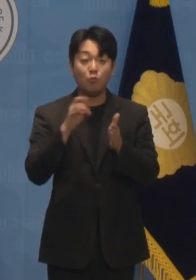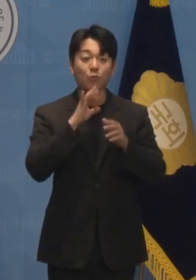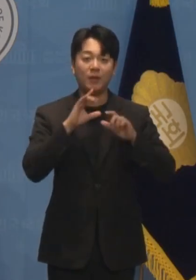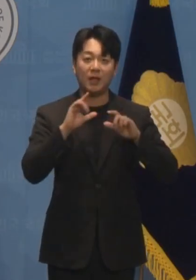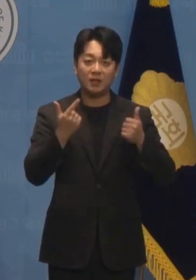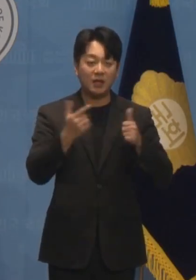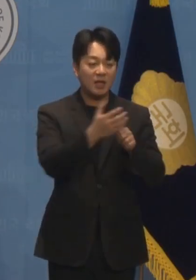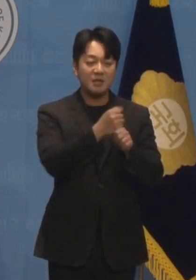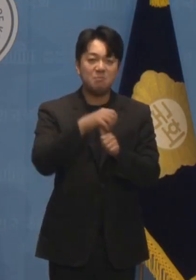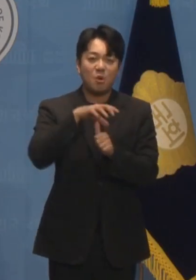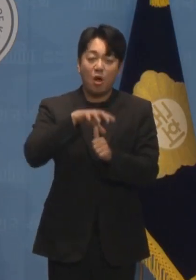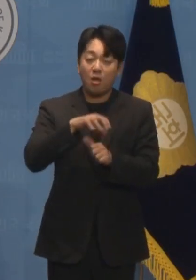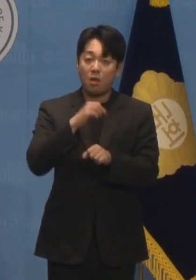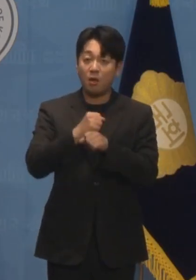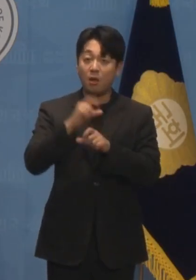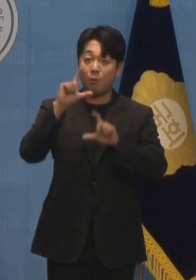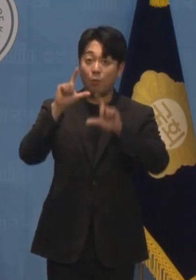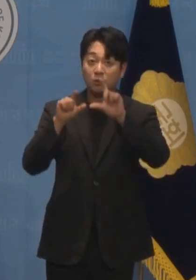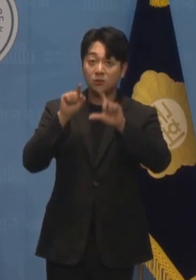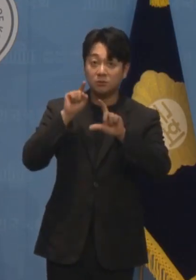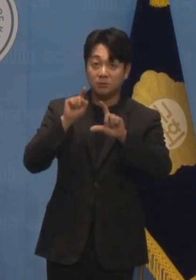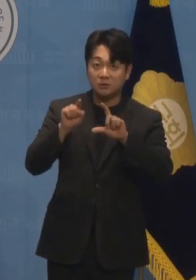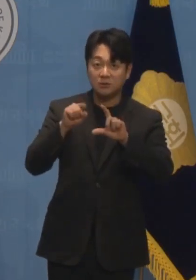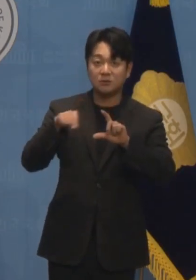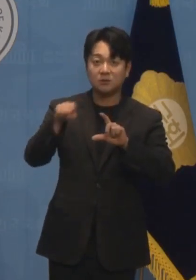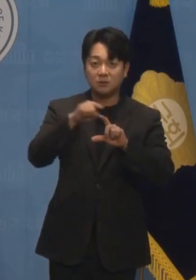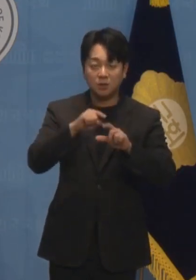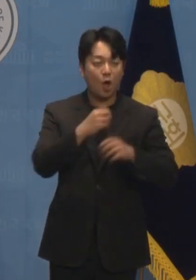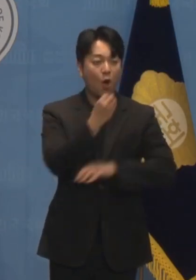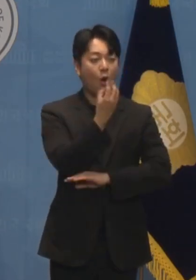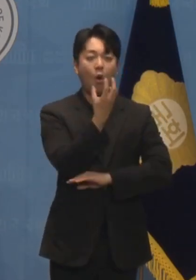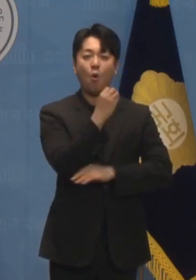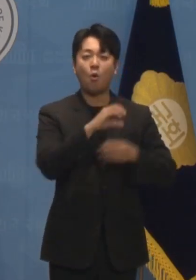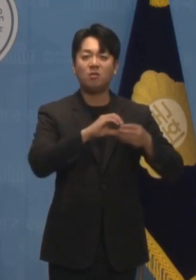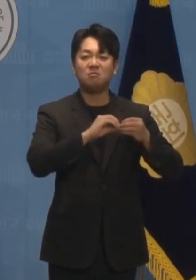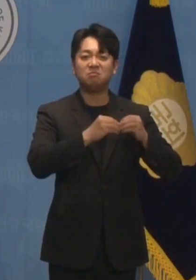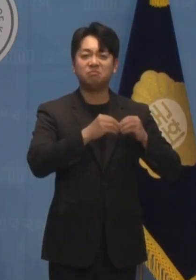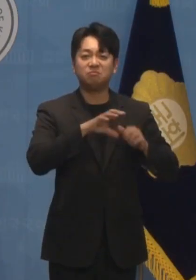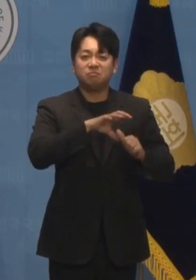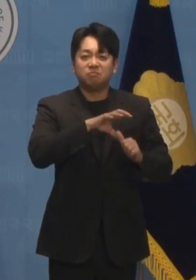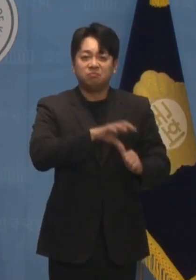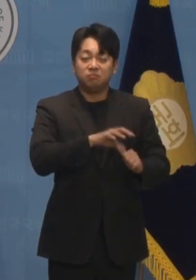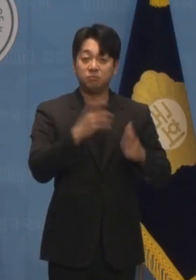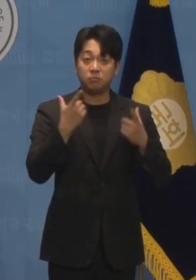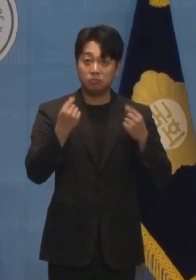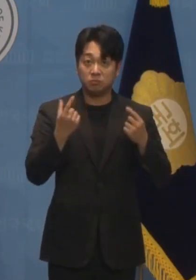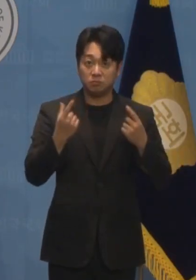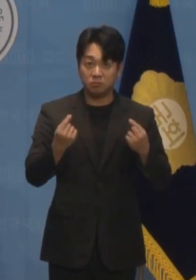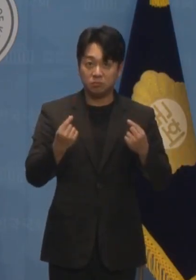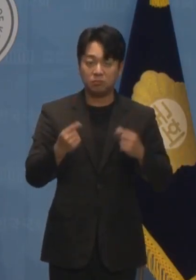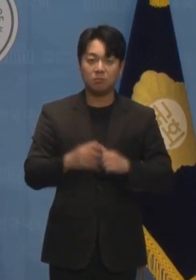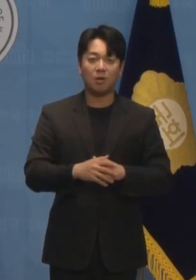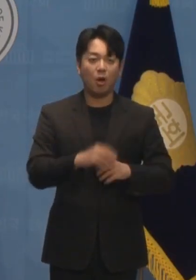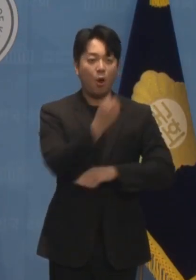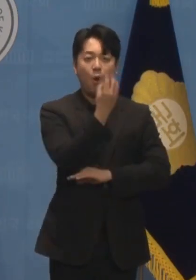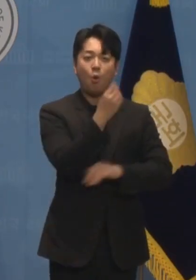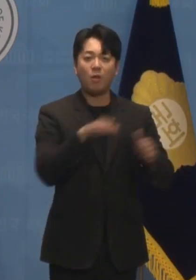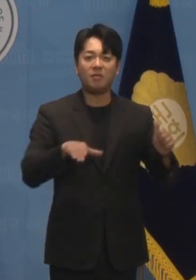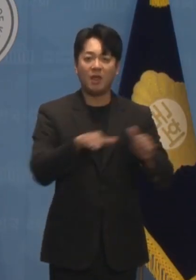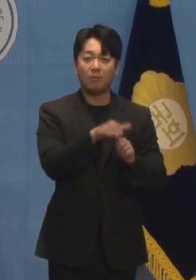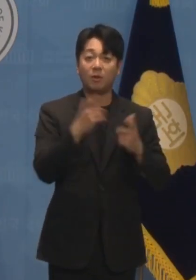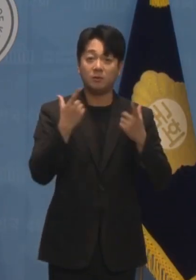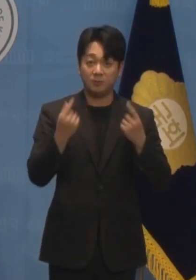것은 명백한 언론 탄압이자 취재 방해입니다. 윤석열 대통령은 즉각